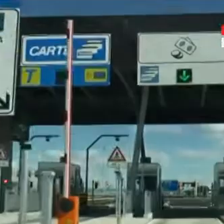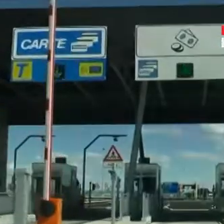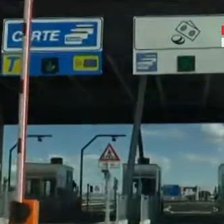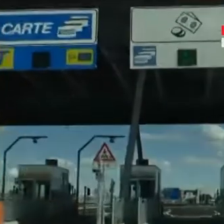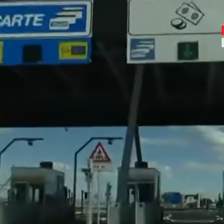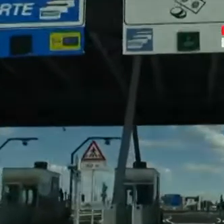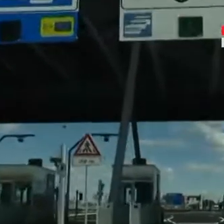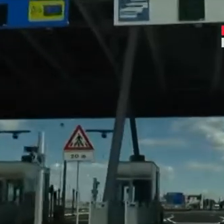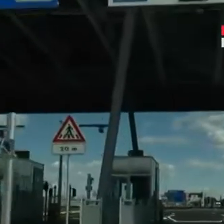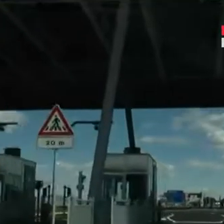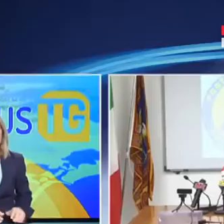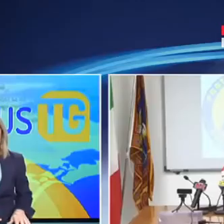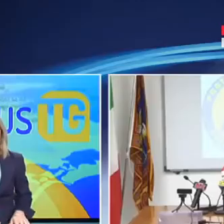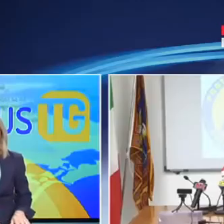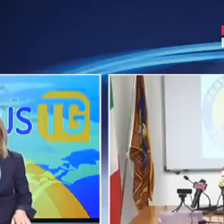impiegata attualmente.